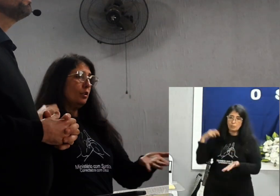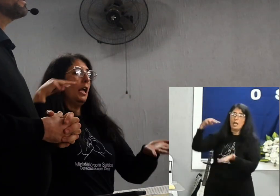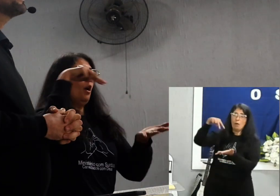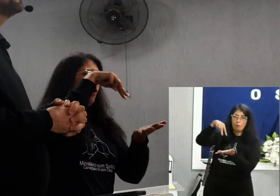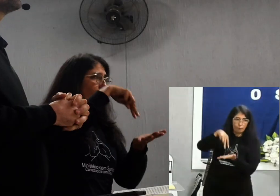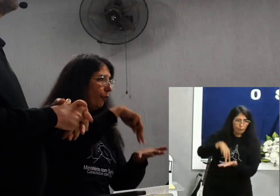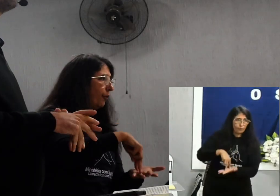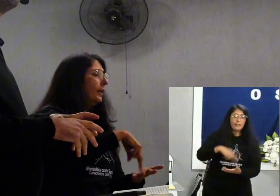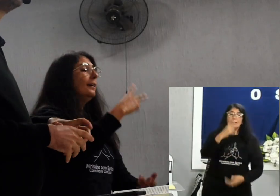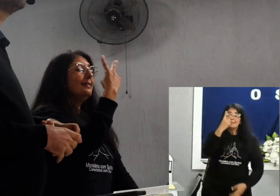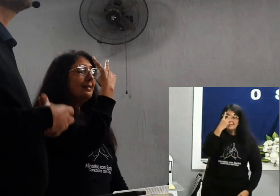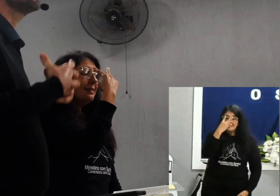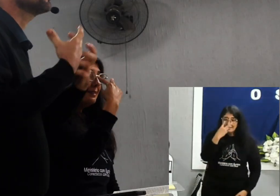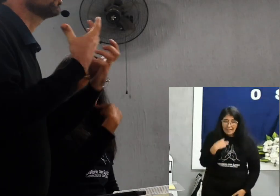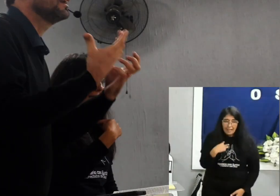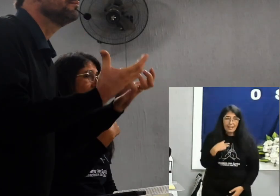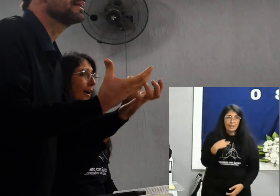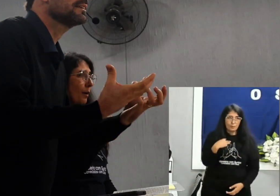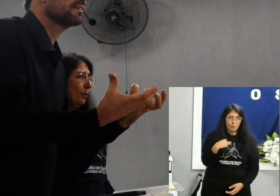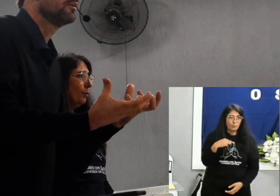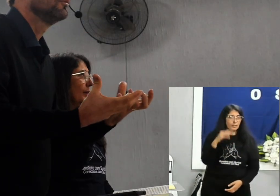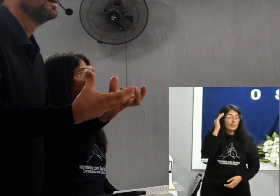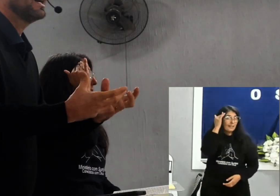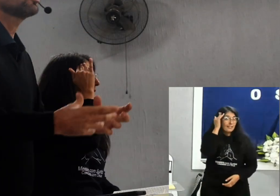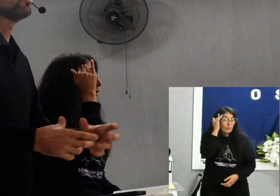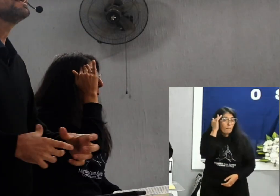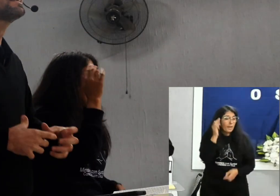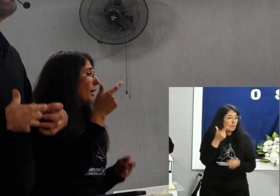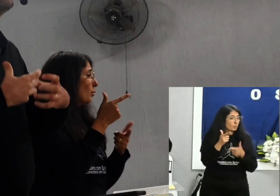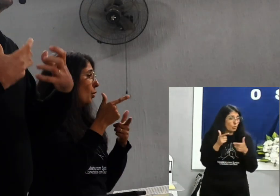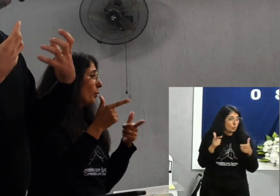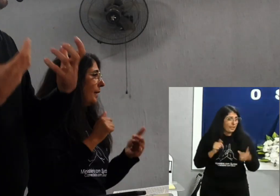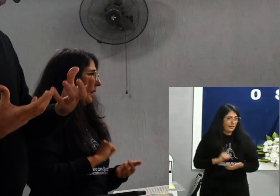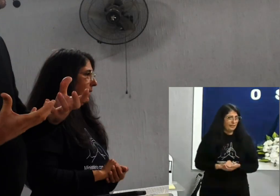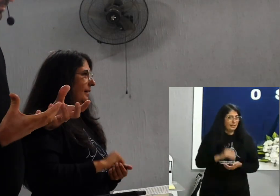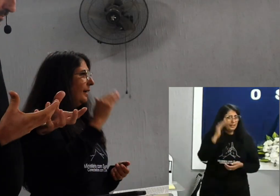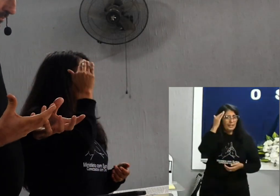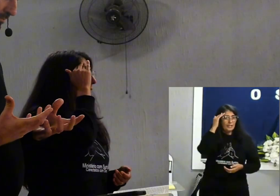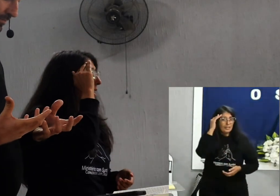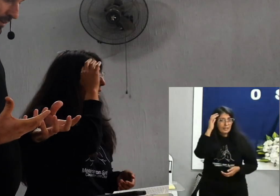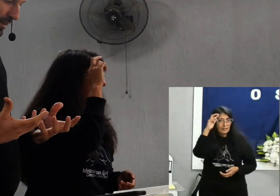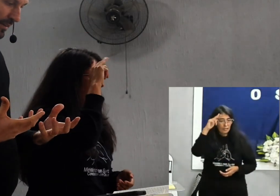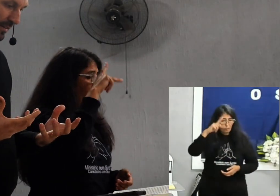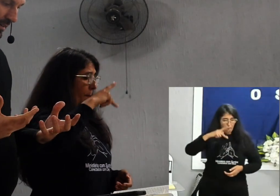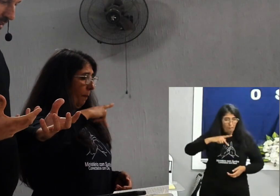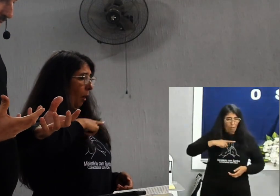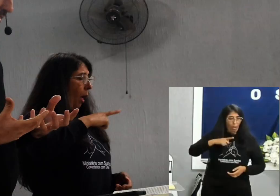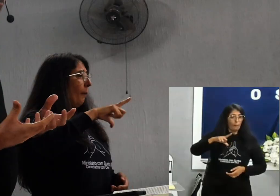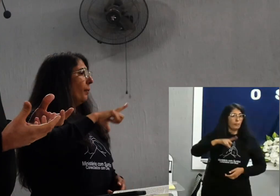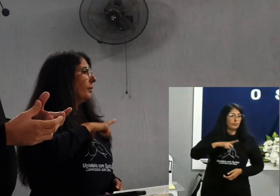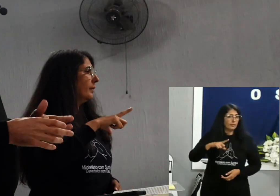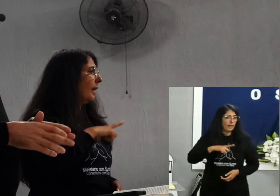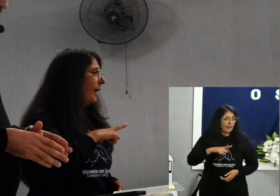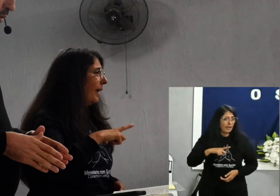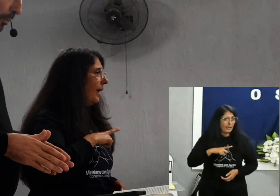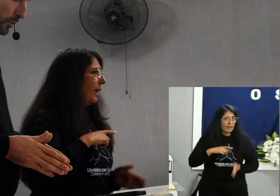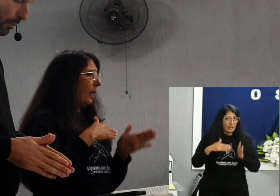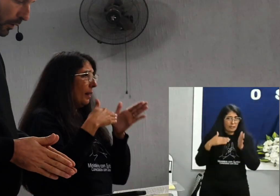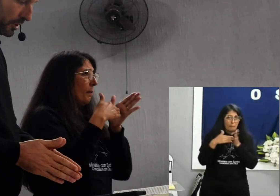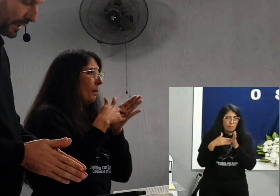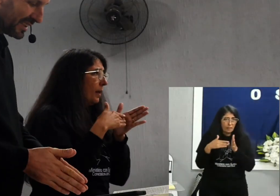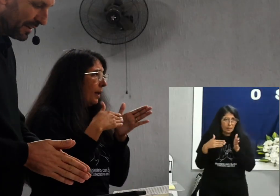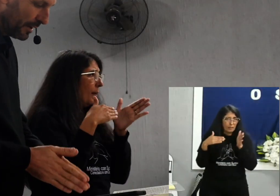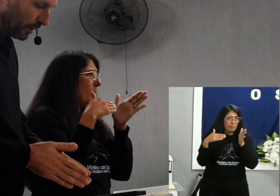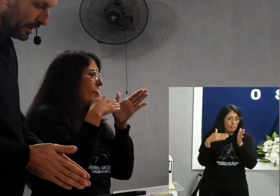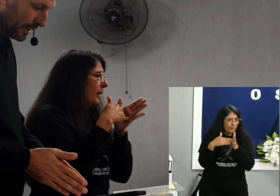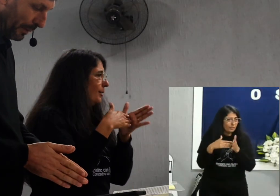Eu vim para aqueles que reconhecem a sua limitação, a sua incapacidade. Queridos, eu penso que o que o apóstolo